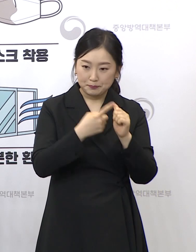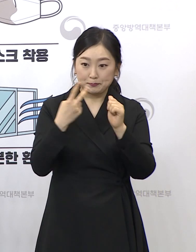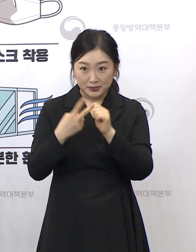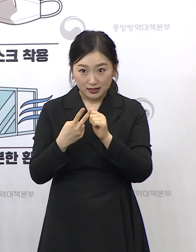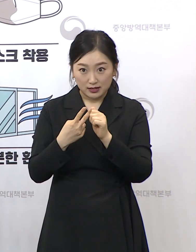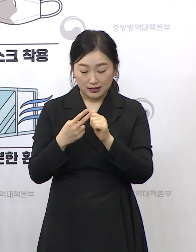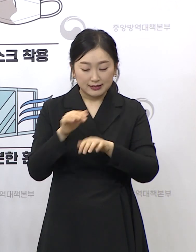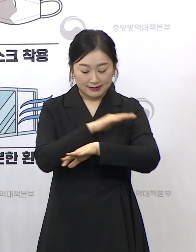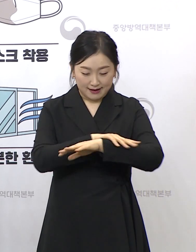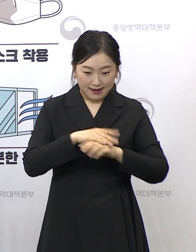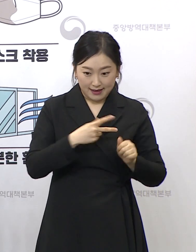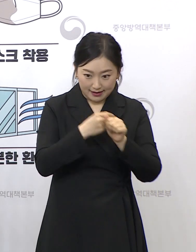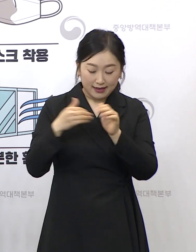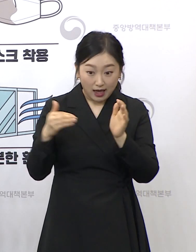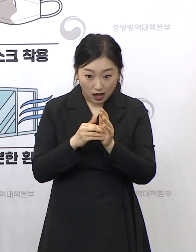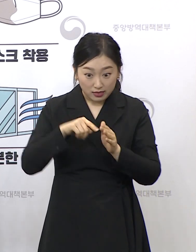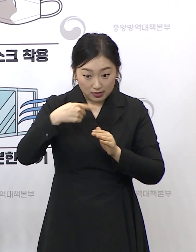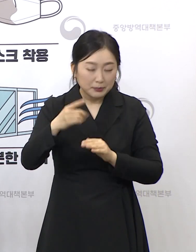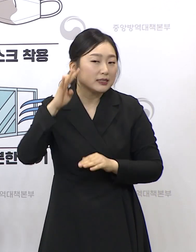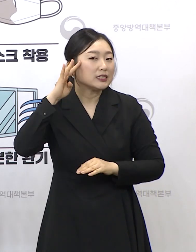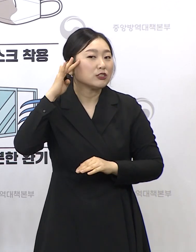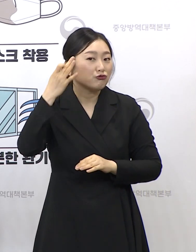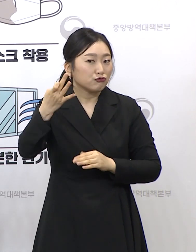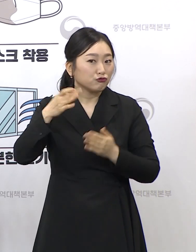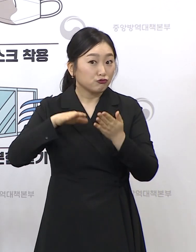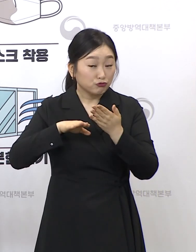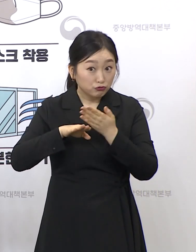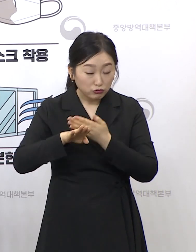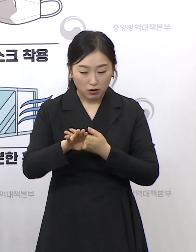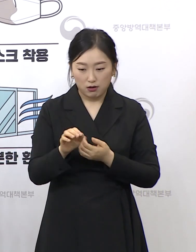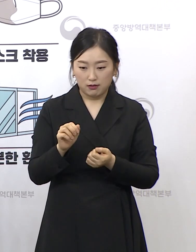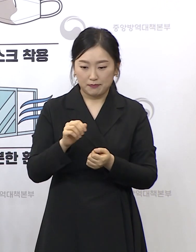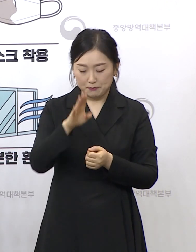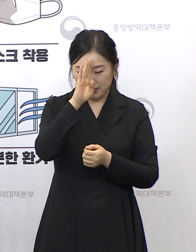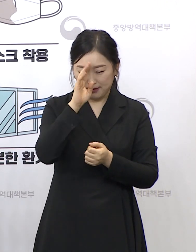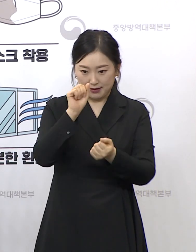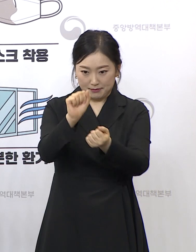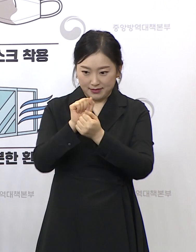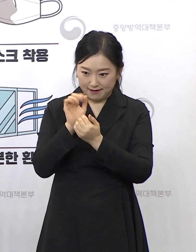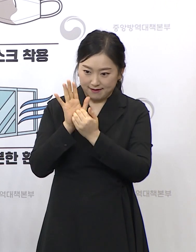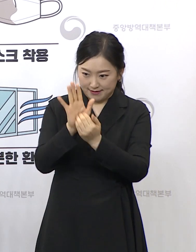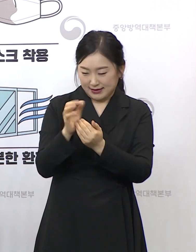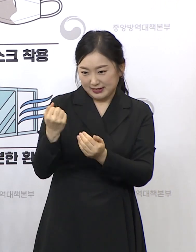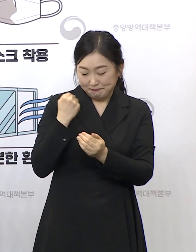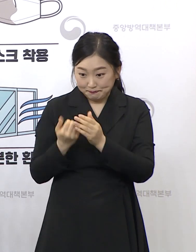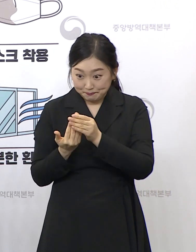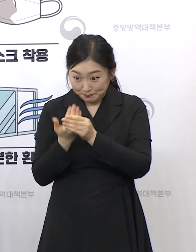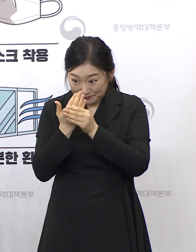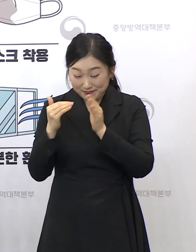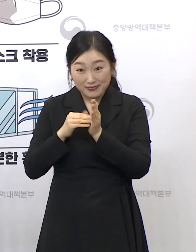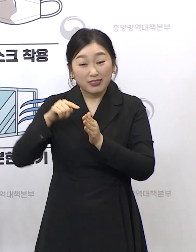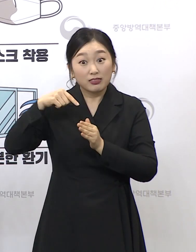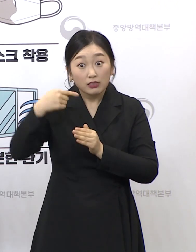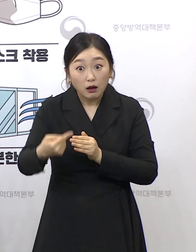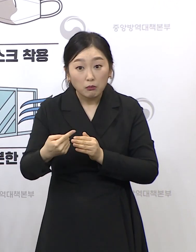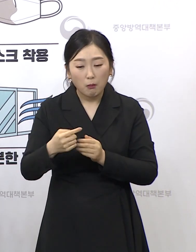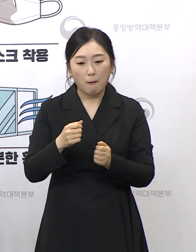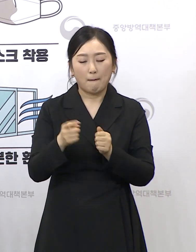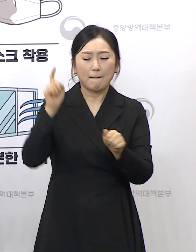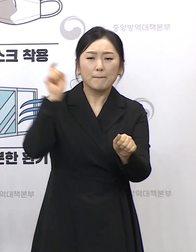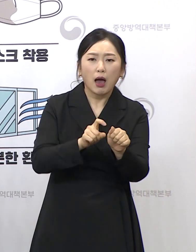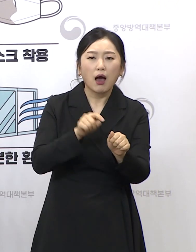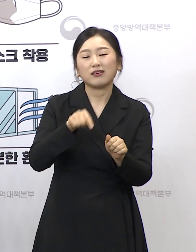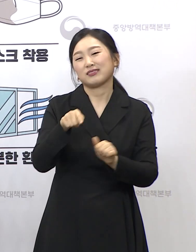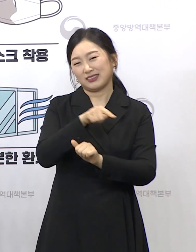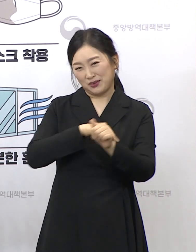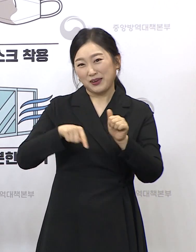형성되는 기간인 2주가 지난 뒤에 해당 질병에 확진되는 경우를 의미합니다. 접종 완료